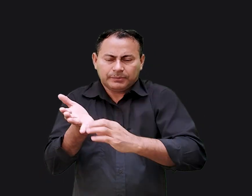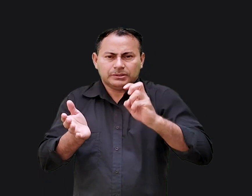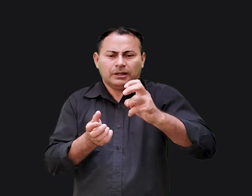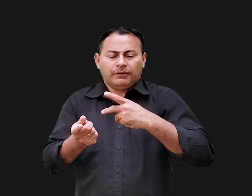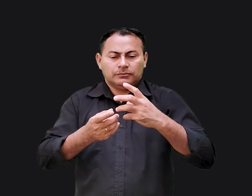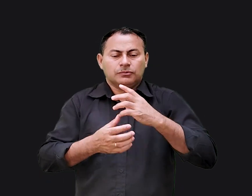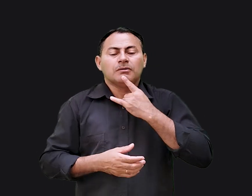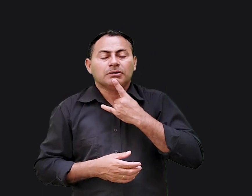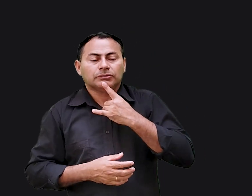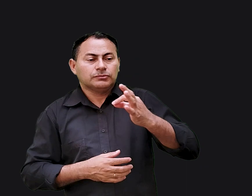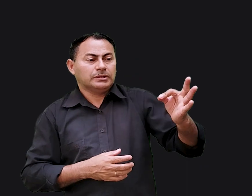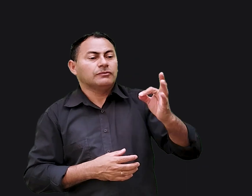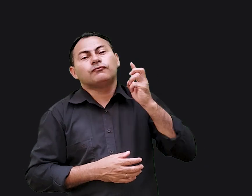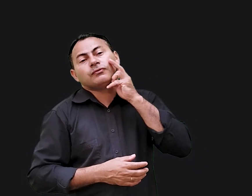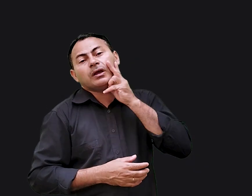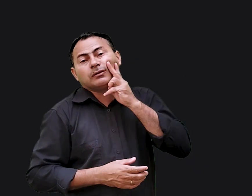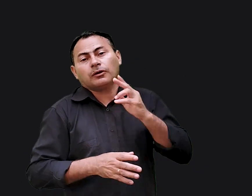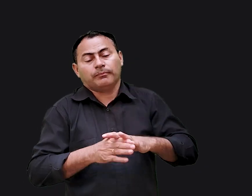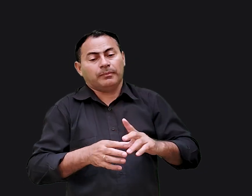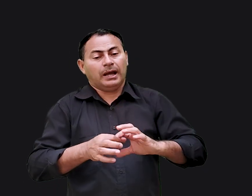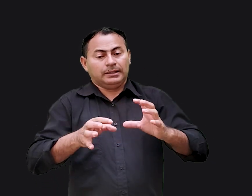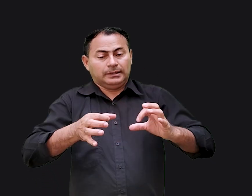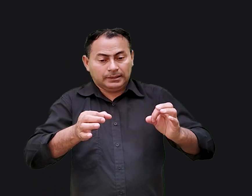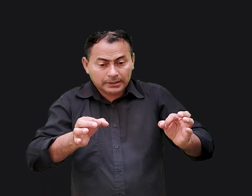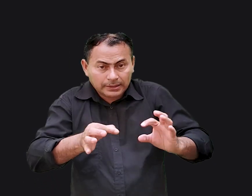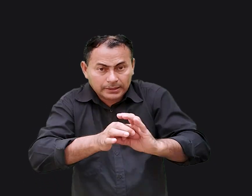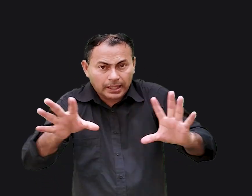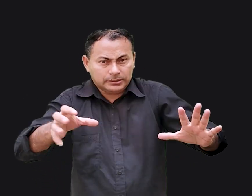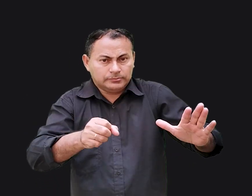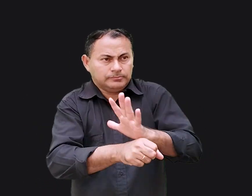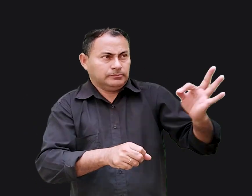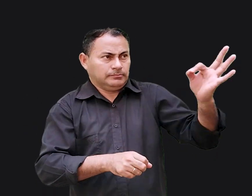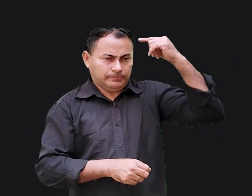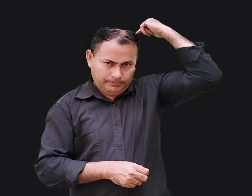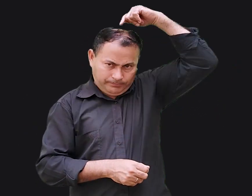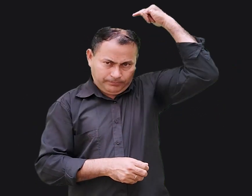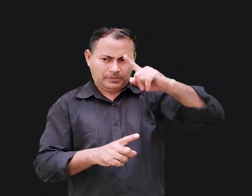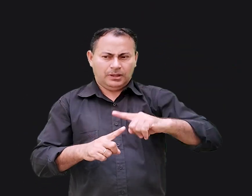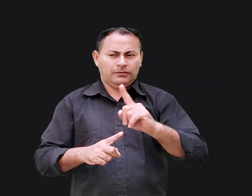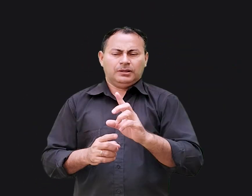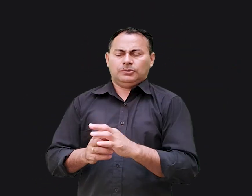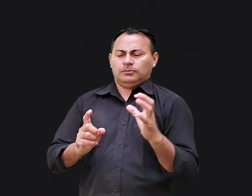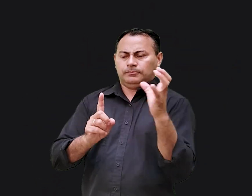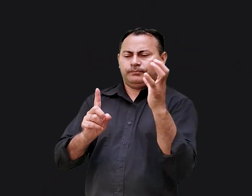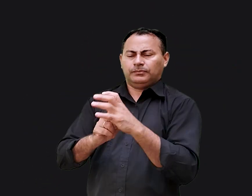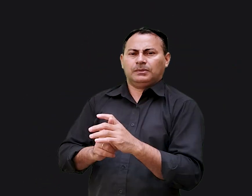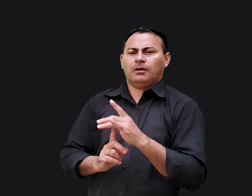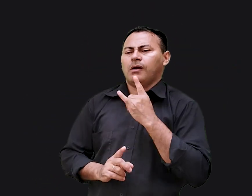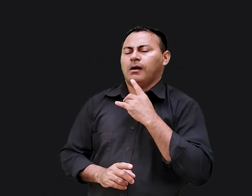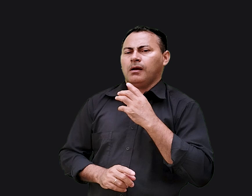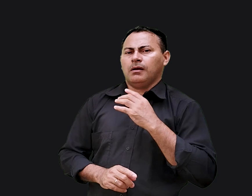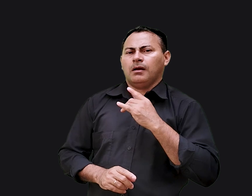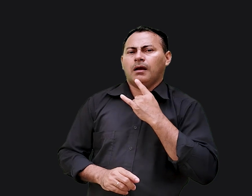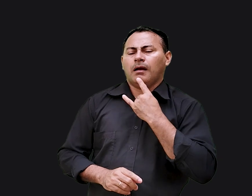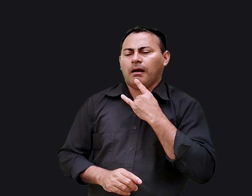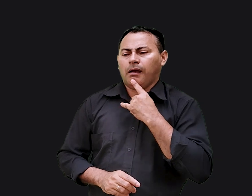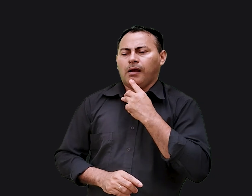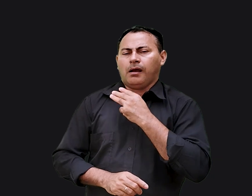encher pelo Espírito. Literalmente o que ele disse foi, não fiquem sob a influência do álcool. Isso mesmo, não